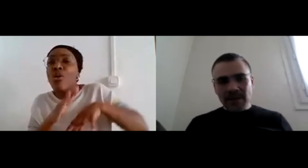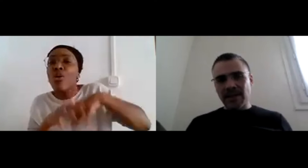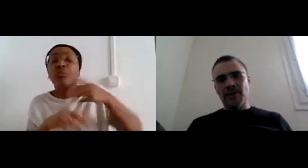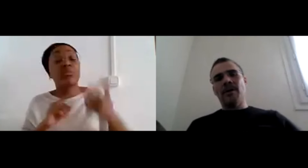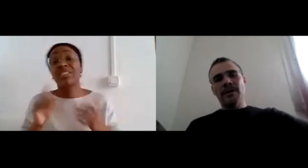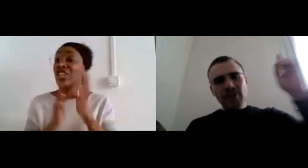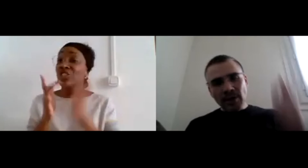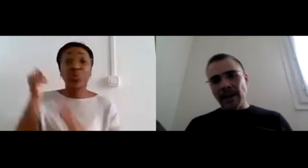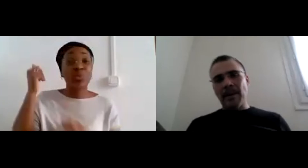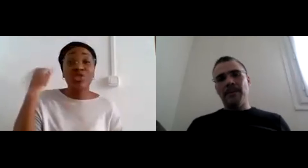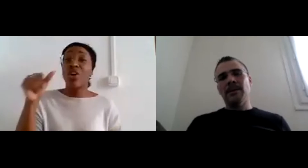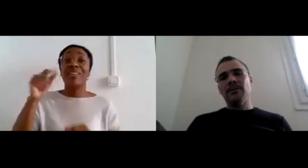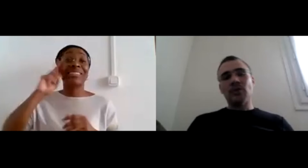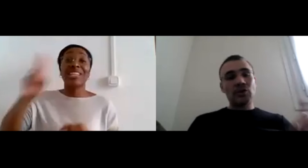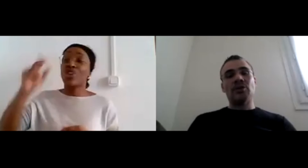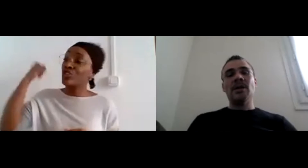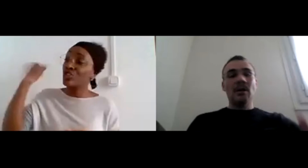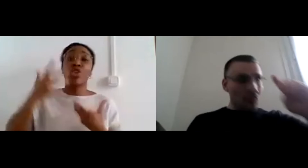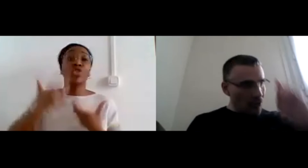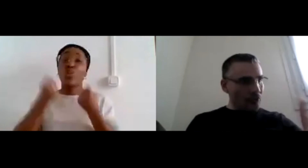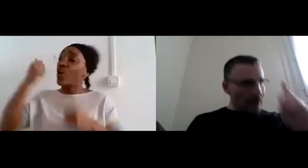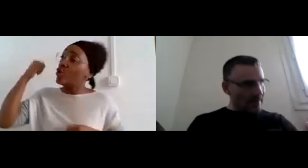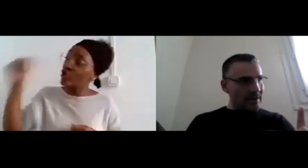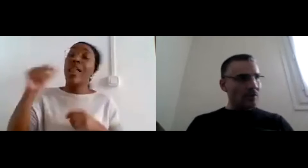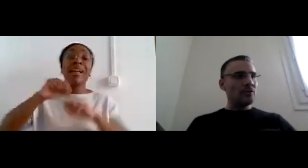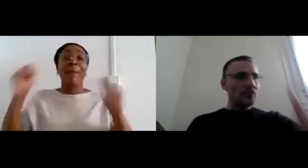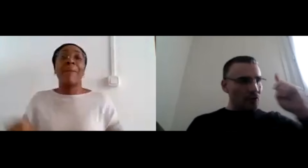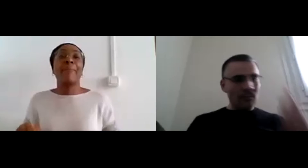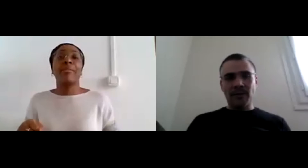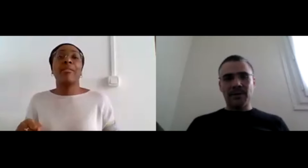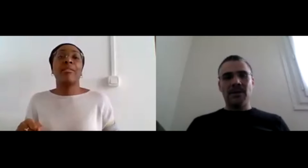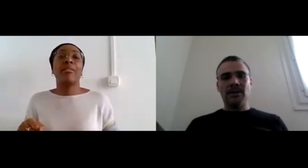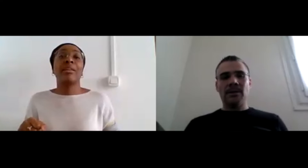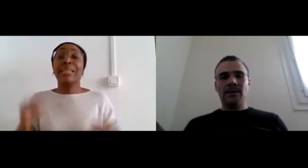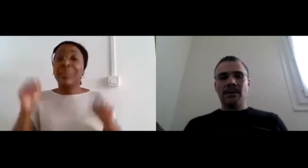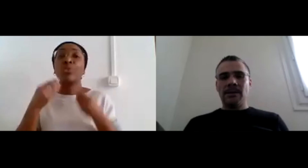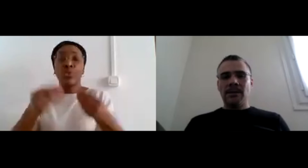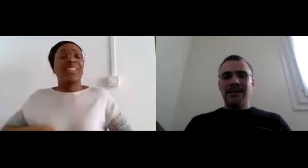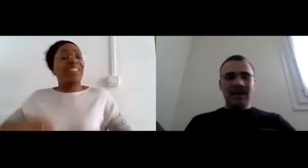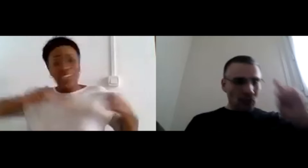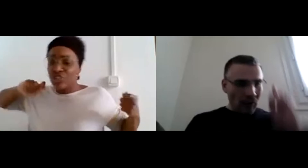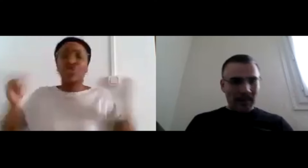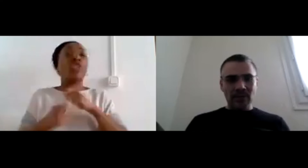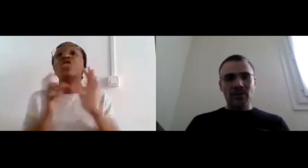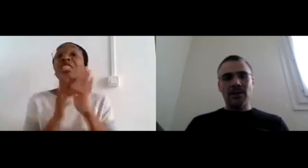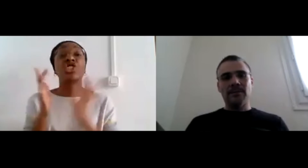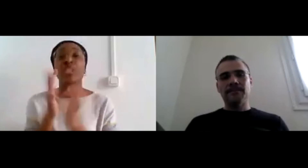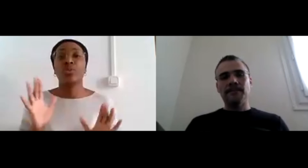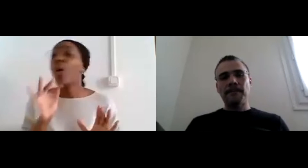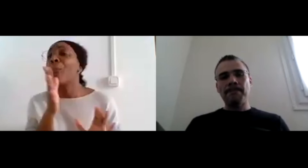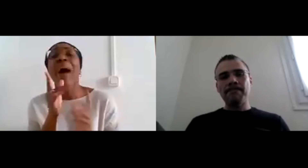seul Seigneur, seul capable de changer le cours de l'existence du monde entier. Ça ne doit pas